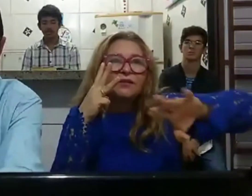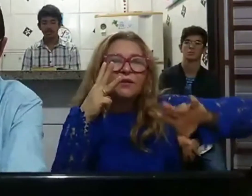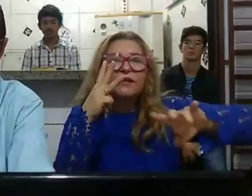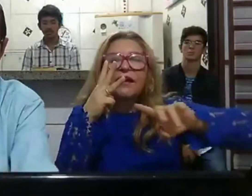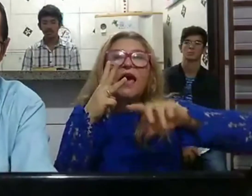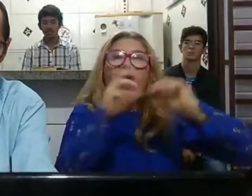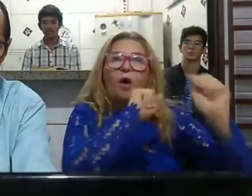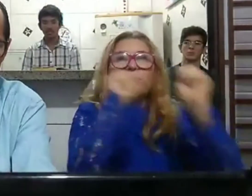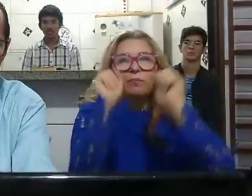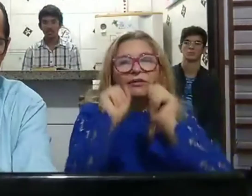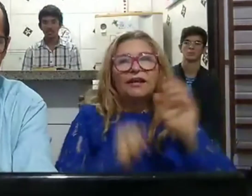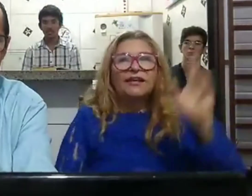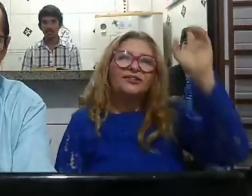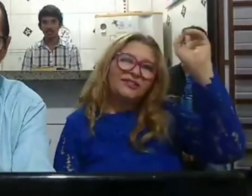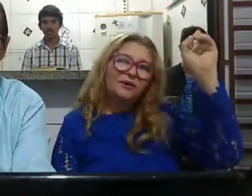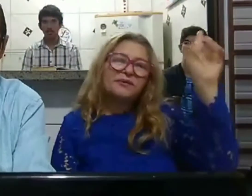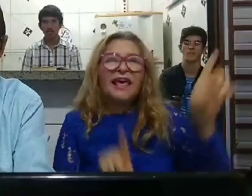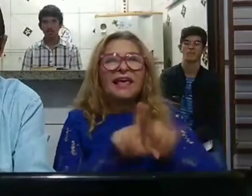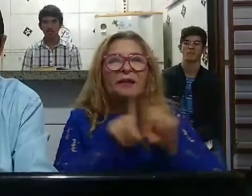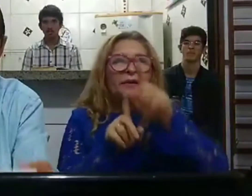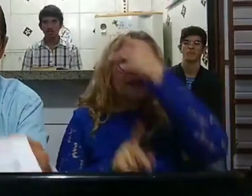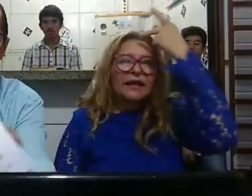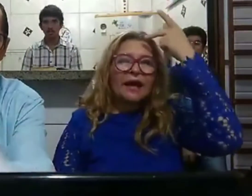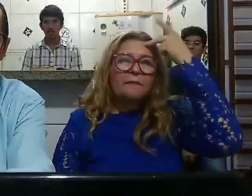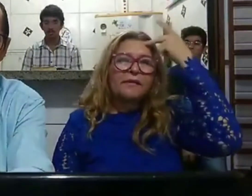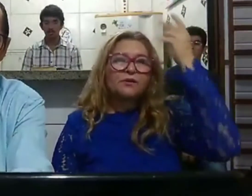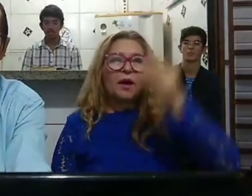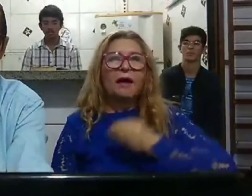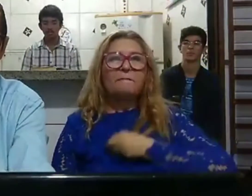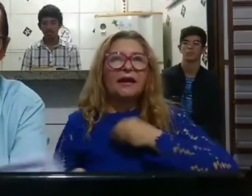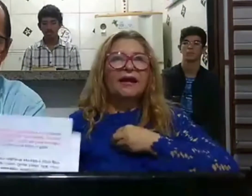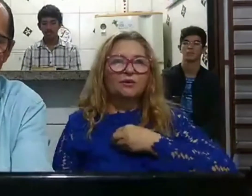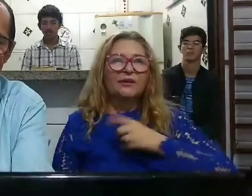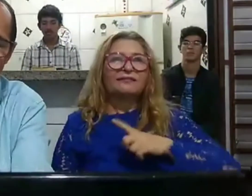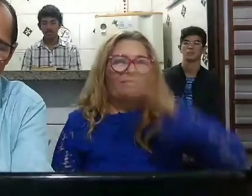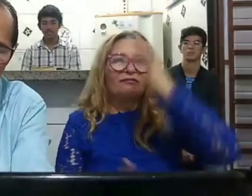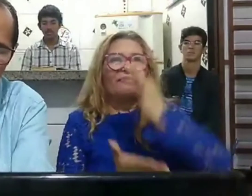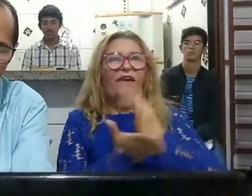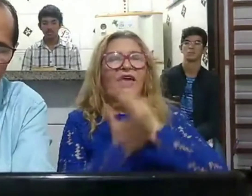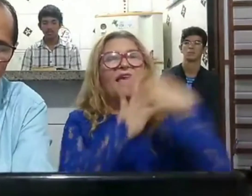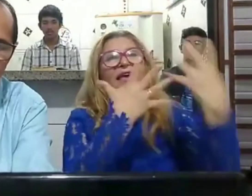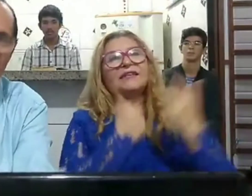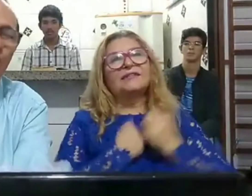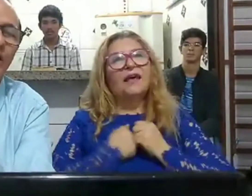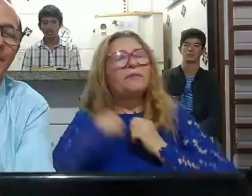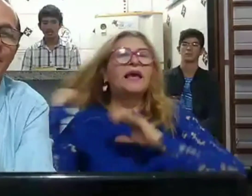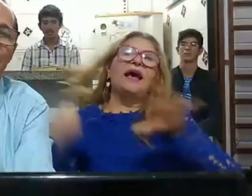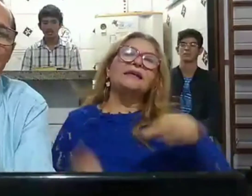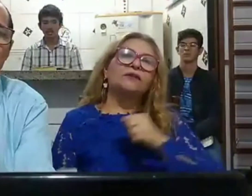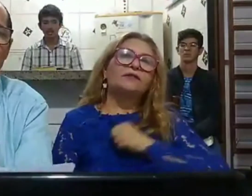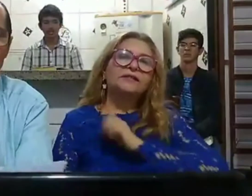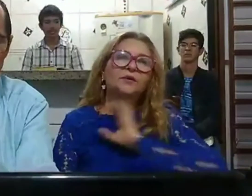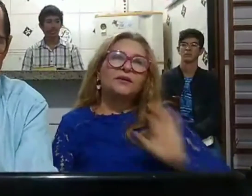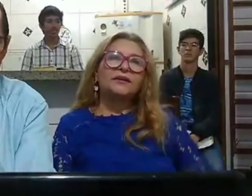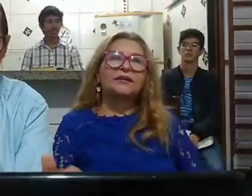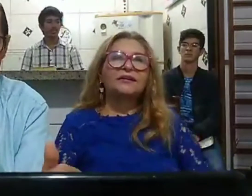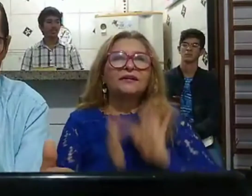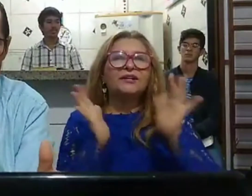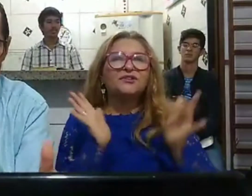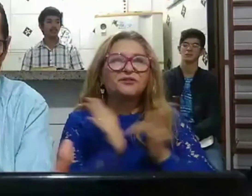o poder de Deus e também que o pecador recebe pela fé a salvação em Cristo Jesus. Agora, eu